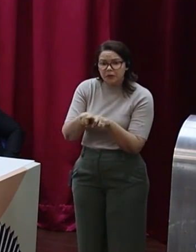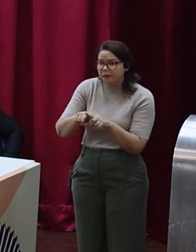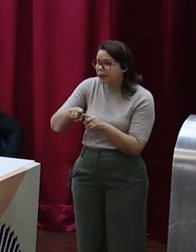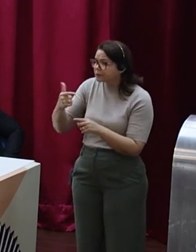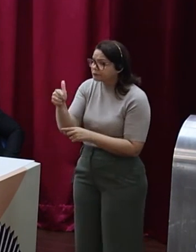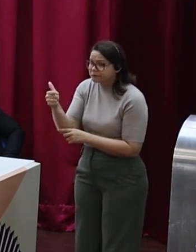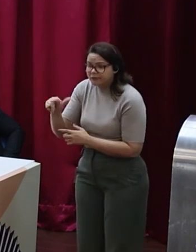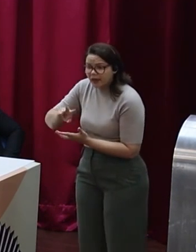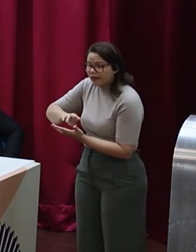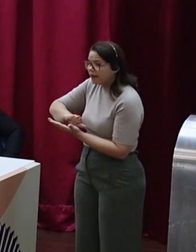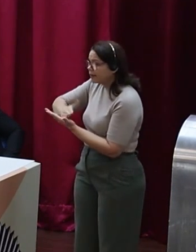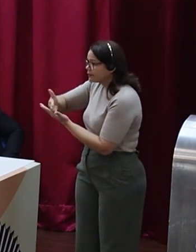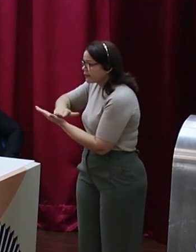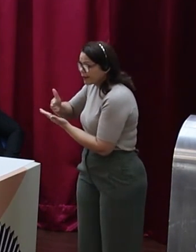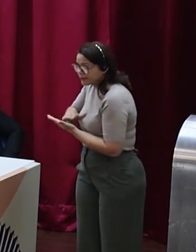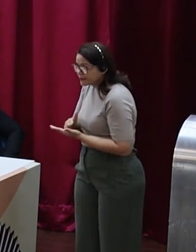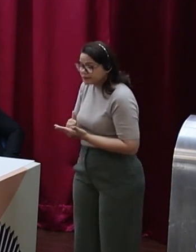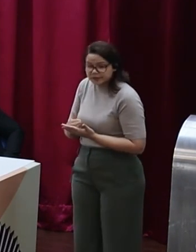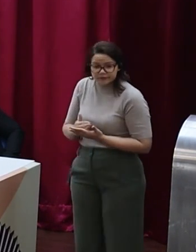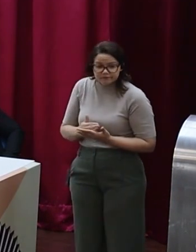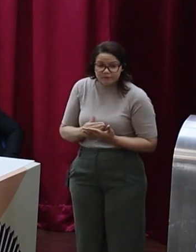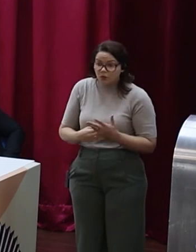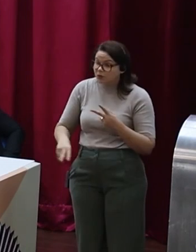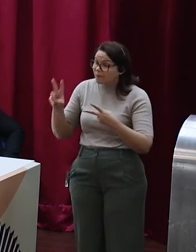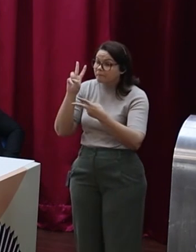são presas, elas não têm direito a